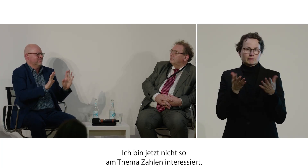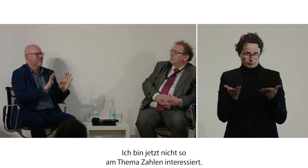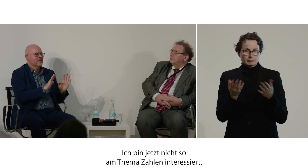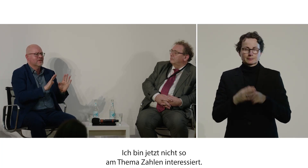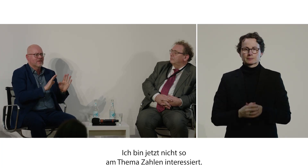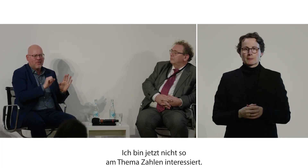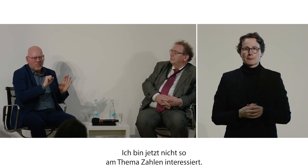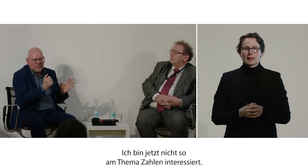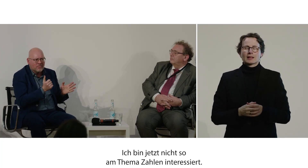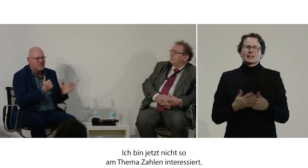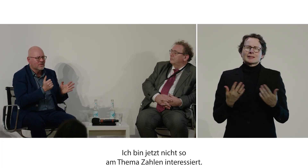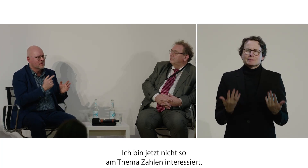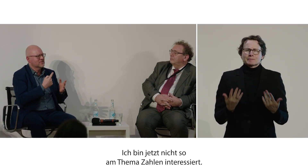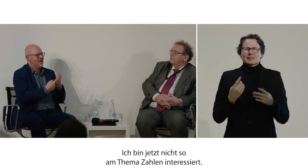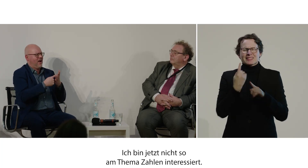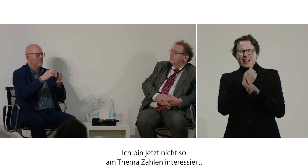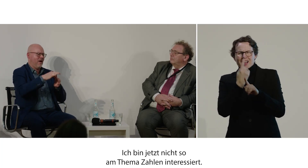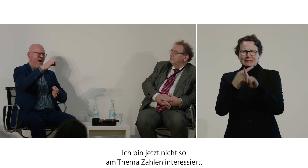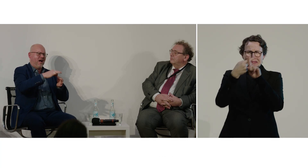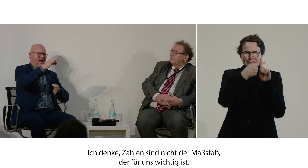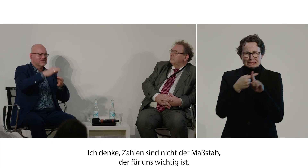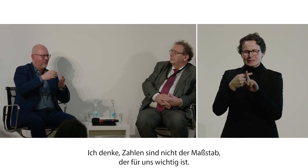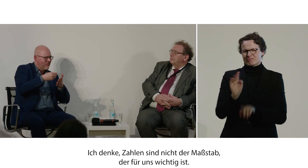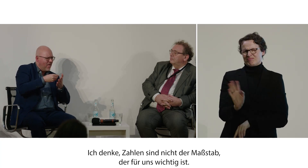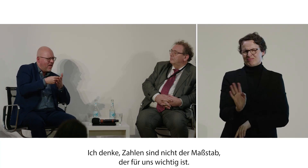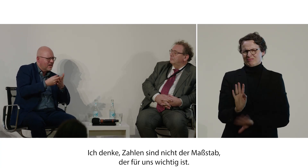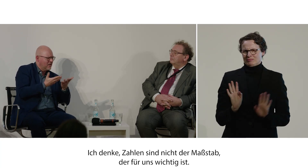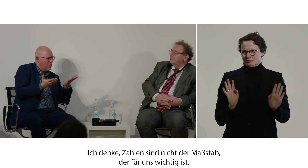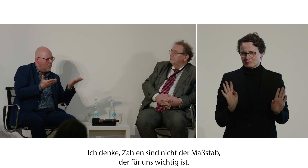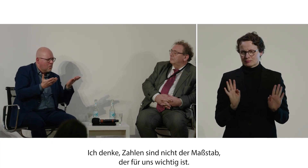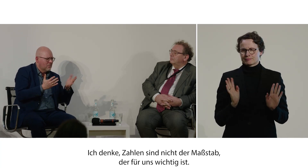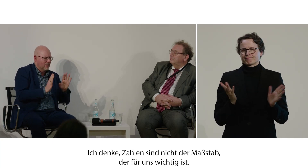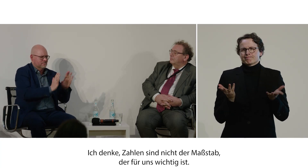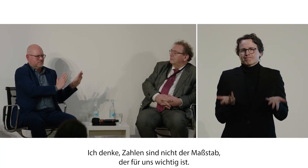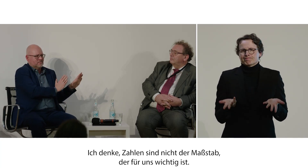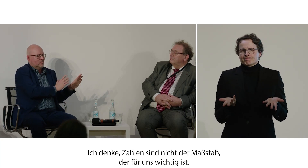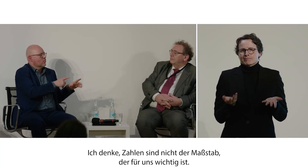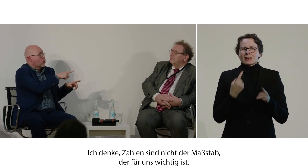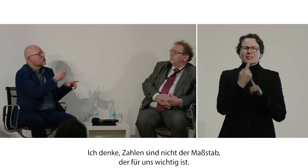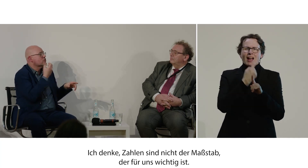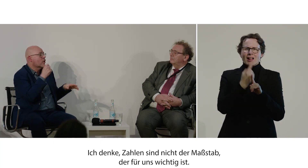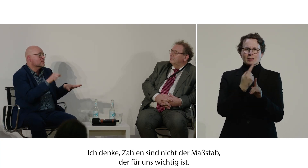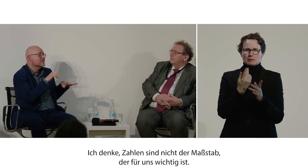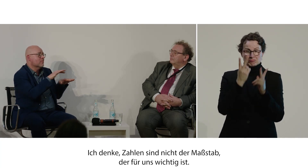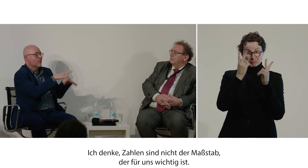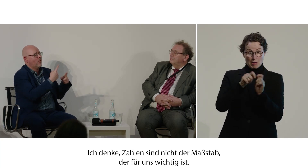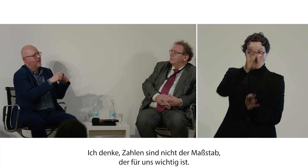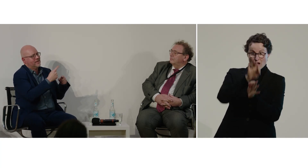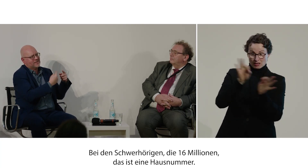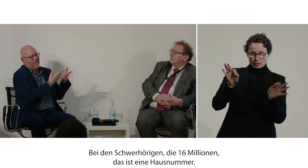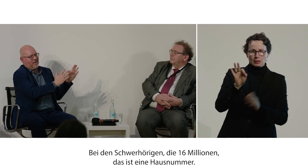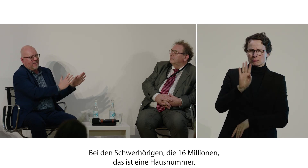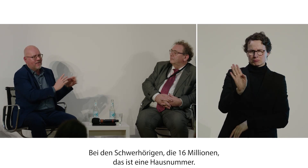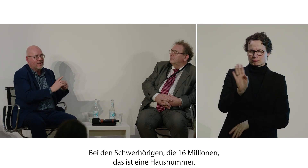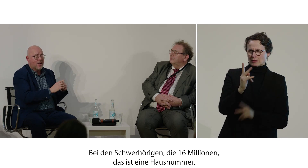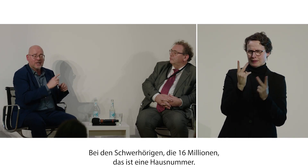Ich bin jetzt nicht so an dem Thema Zahlen interessiert, weil ich denke, Zahlen sind jetzt in dem Sinne nicht der Maßstab, für uns wichtig ist.